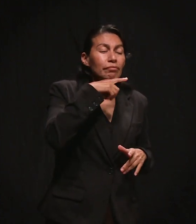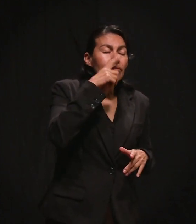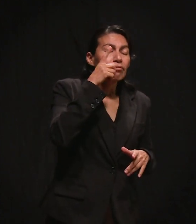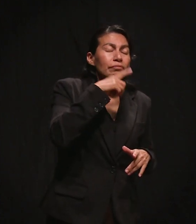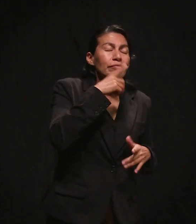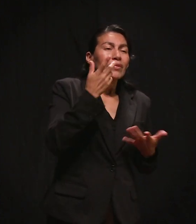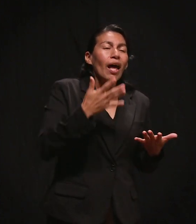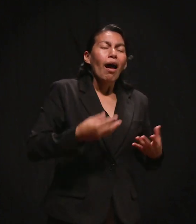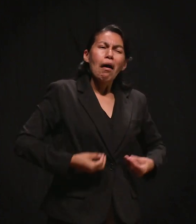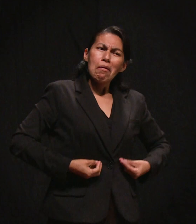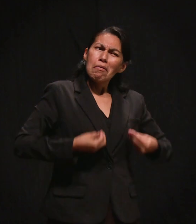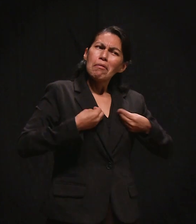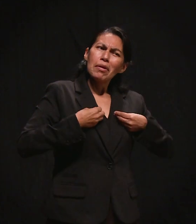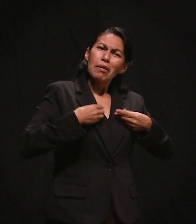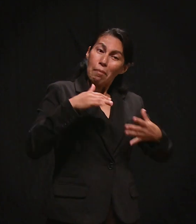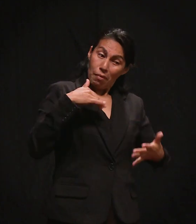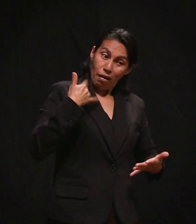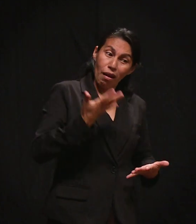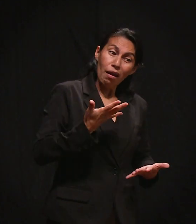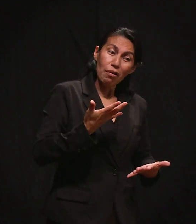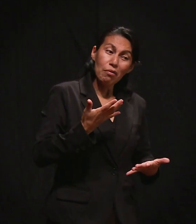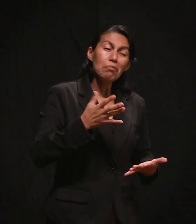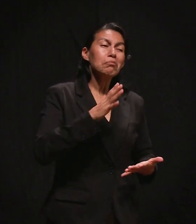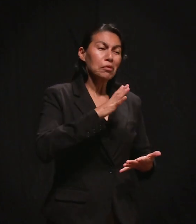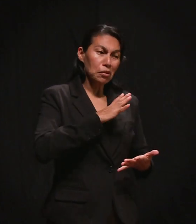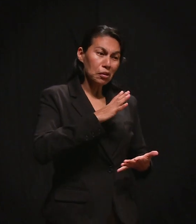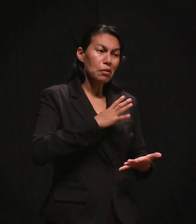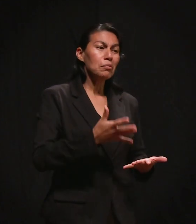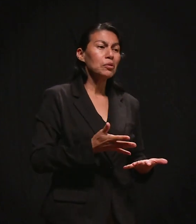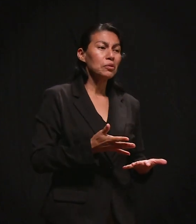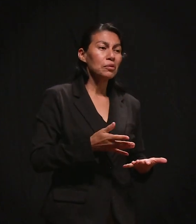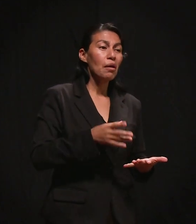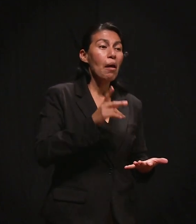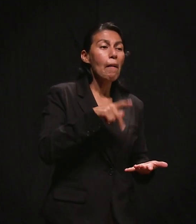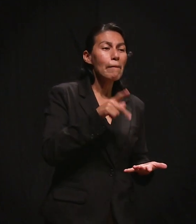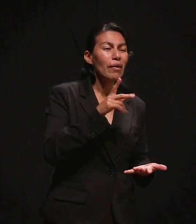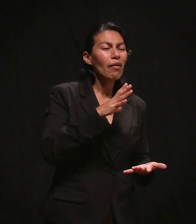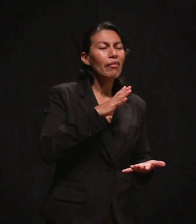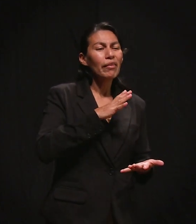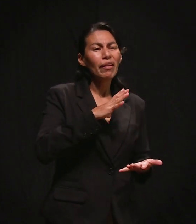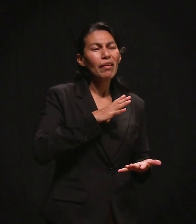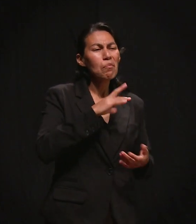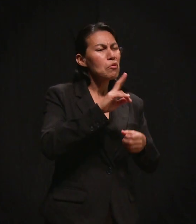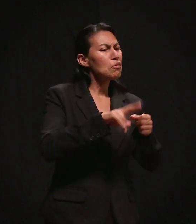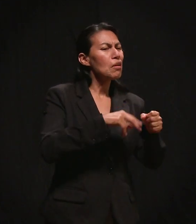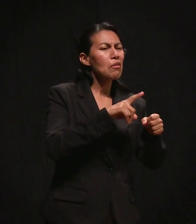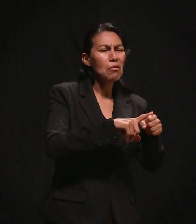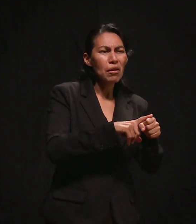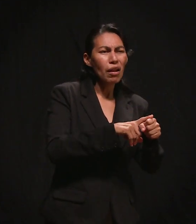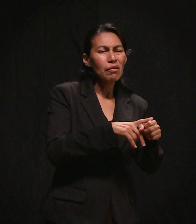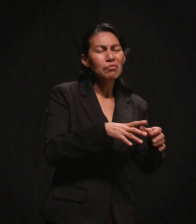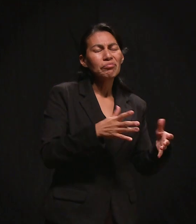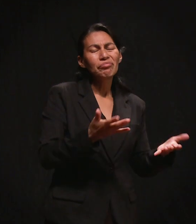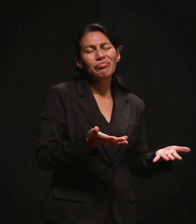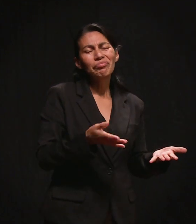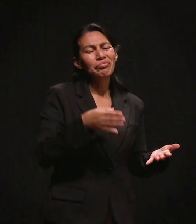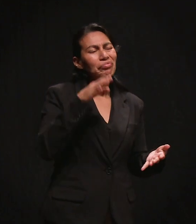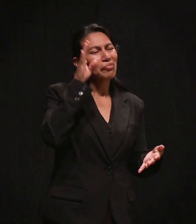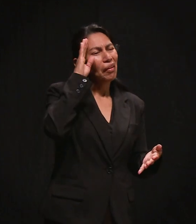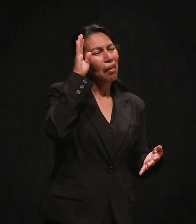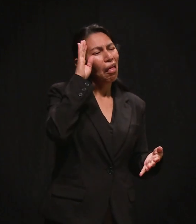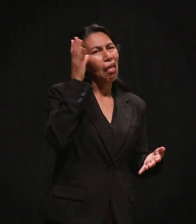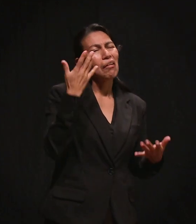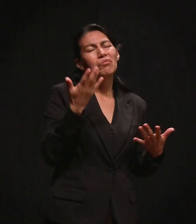que Así vivamos. Es. Y lo tenemos. Pero como ya lo tenemos naturalmente, pensamos que